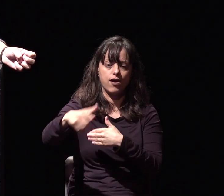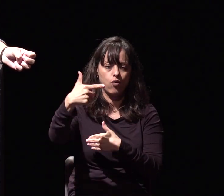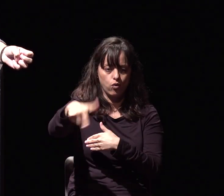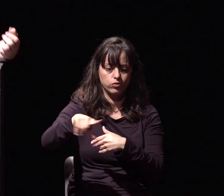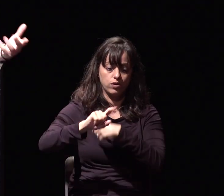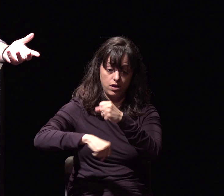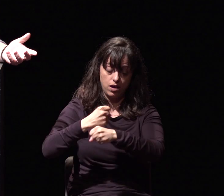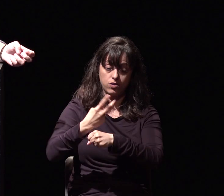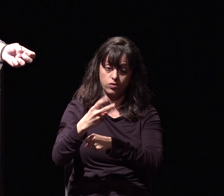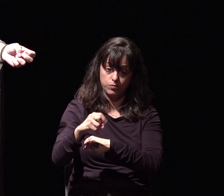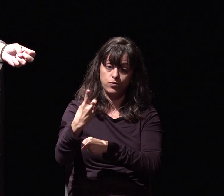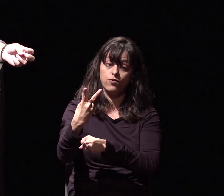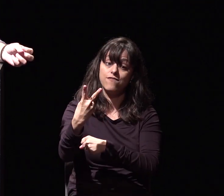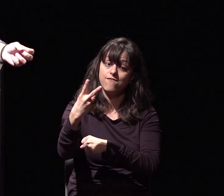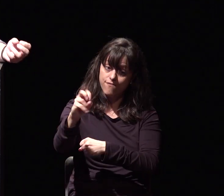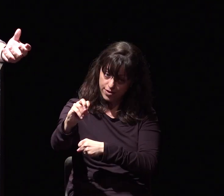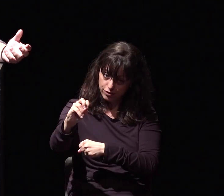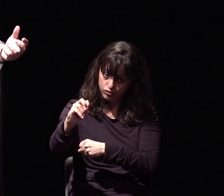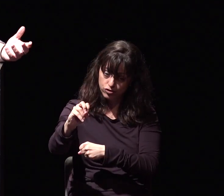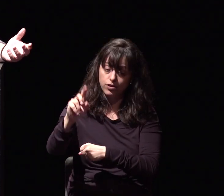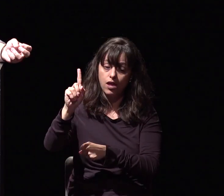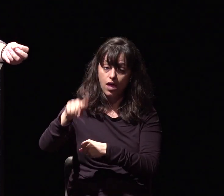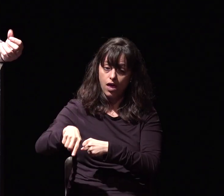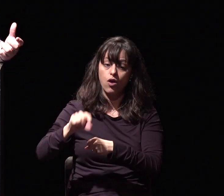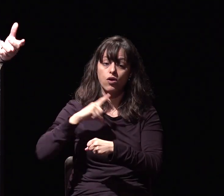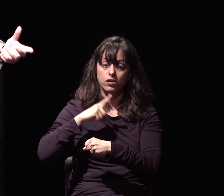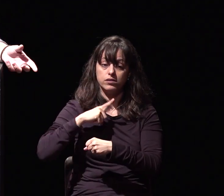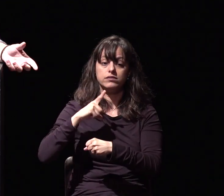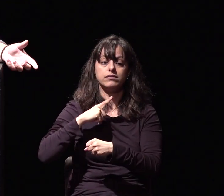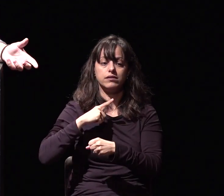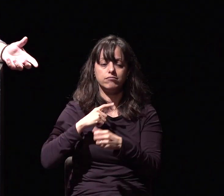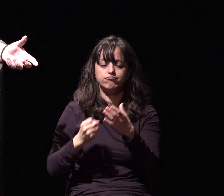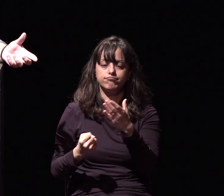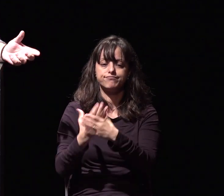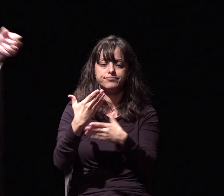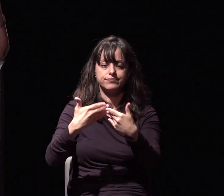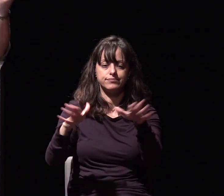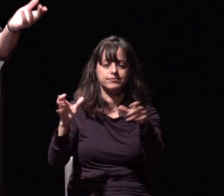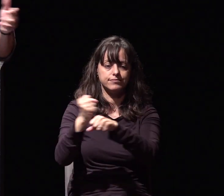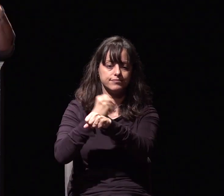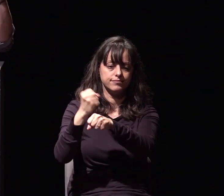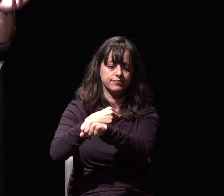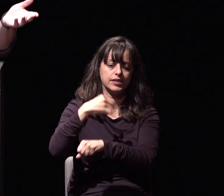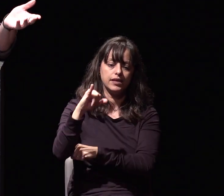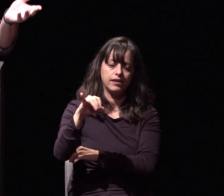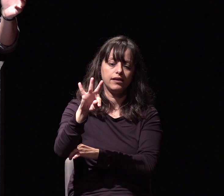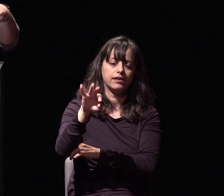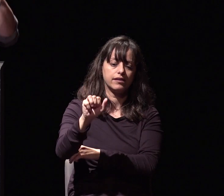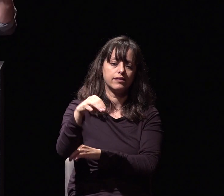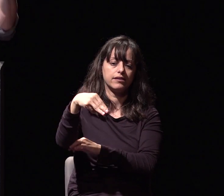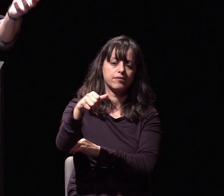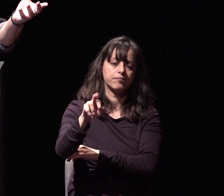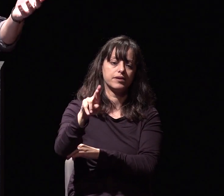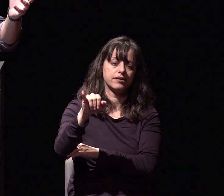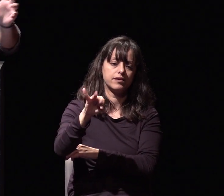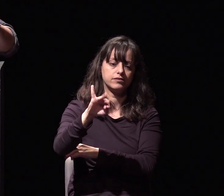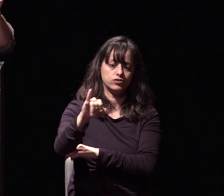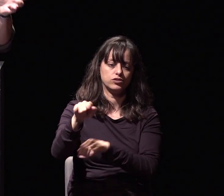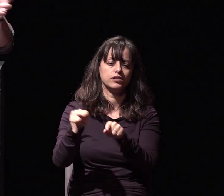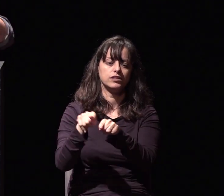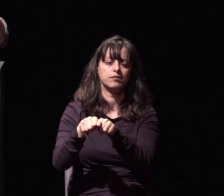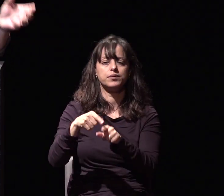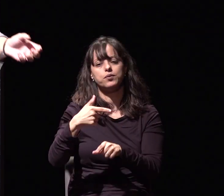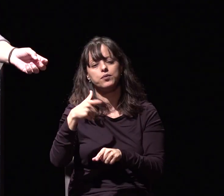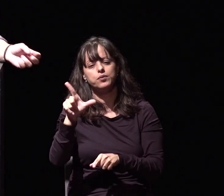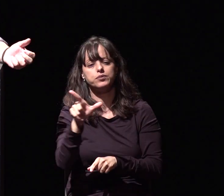em 2020, pela segunda inauguração do museu, do Palácio. Algum tempo atrás houve um debate sobre a FAU, sobre o Ministério da Educação,